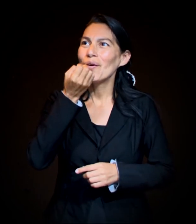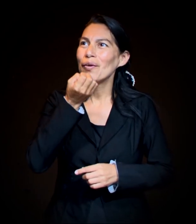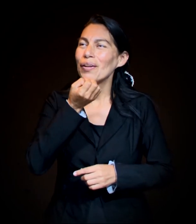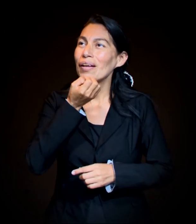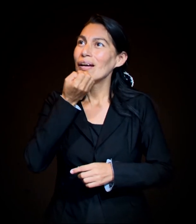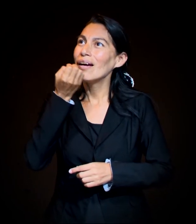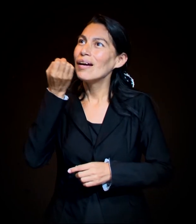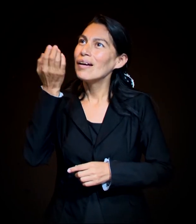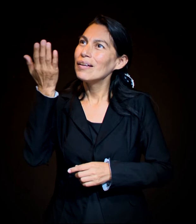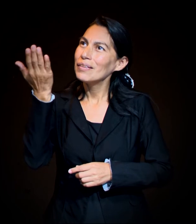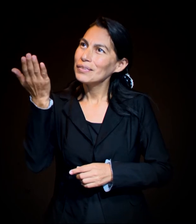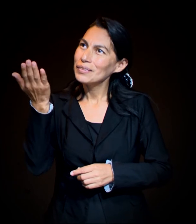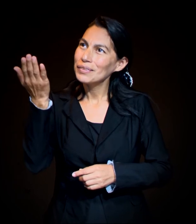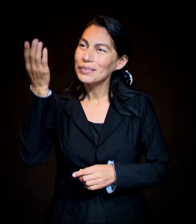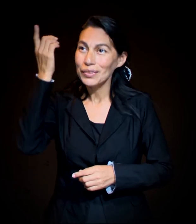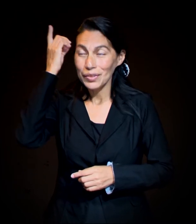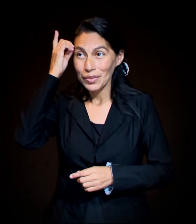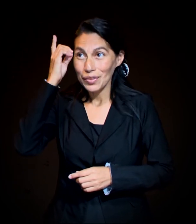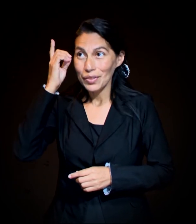los días